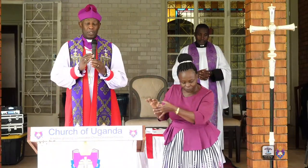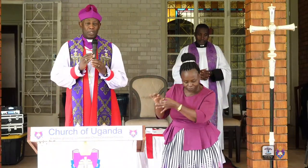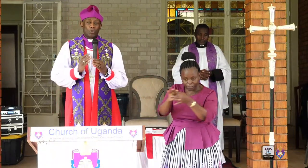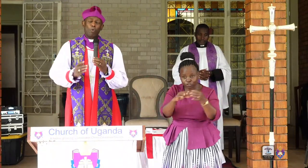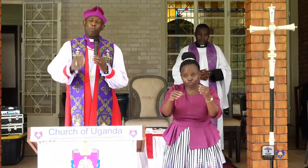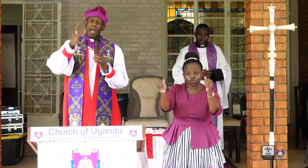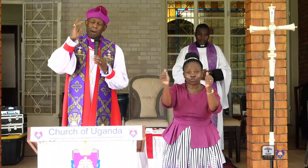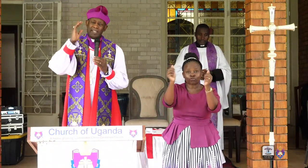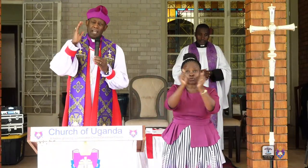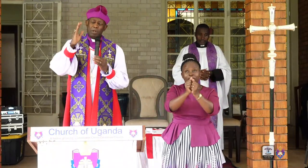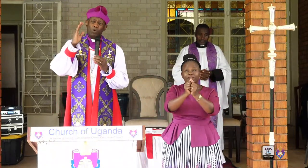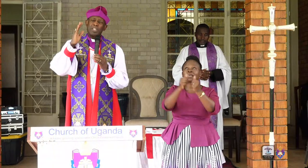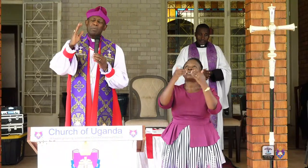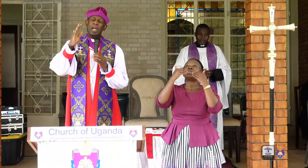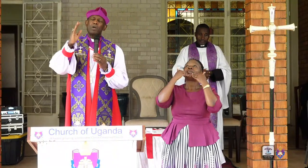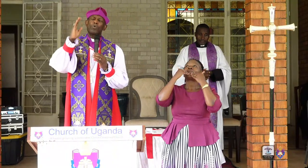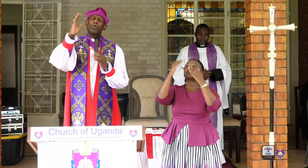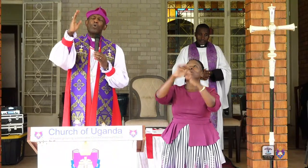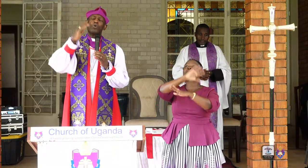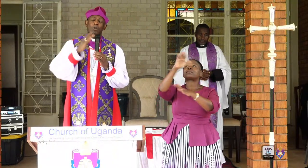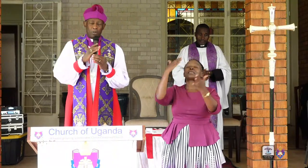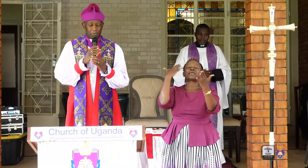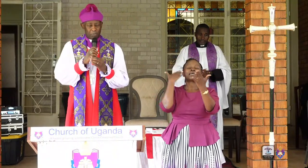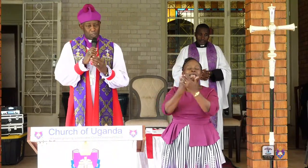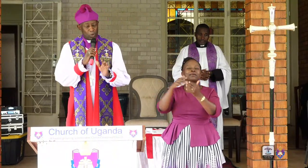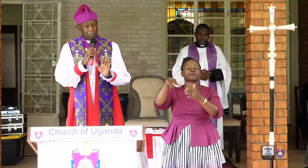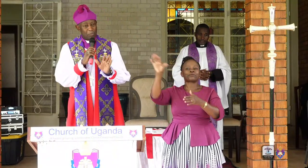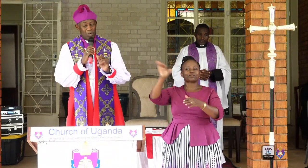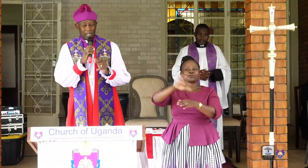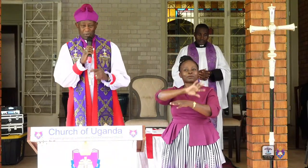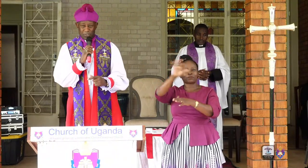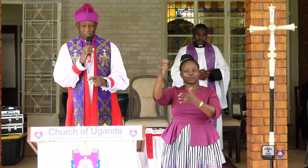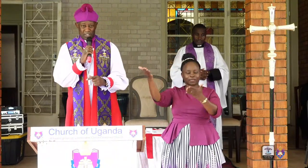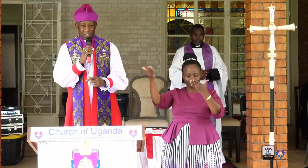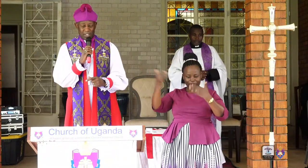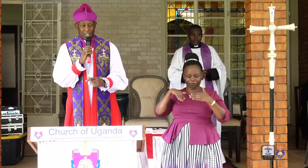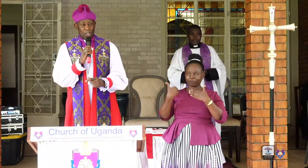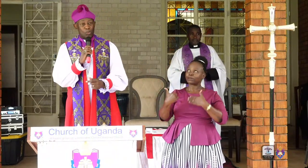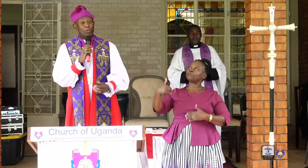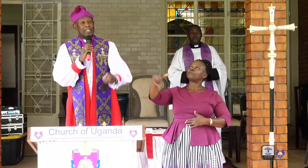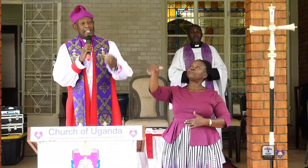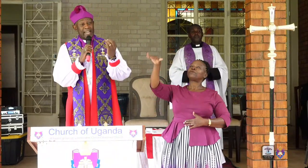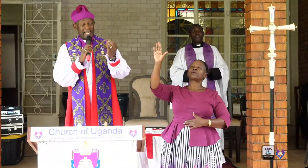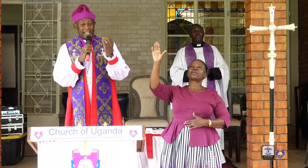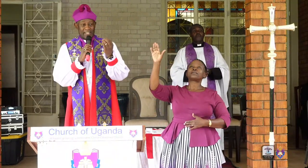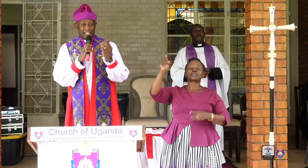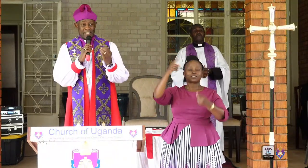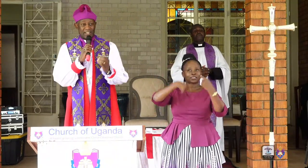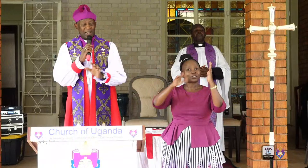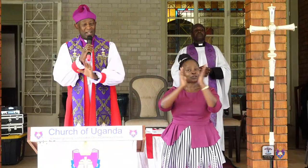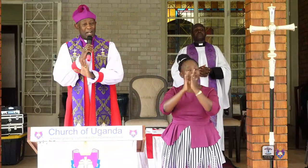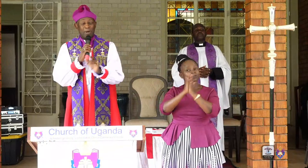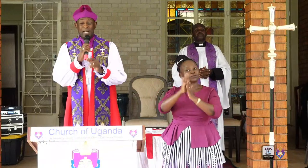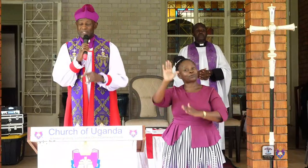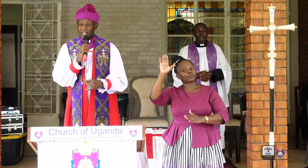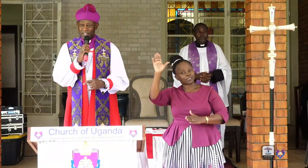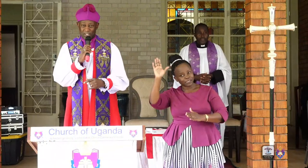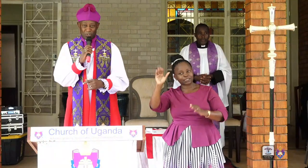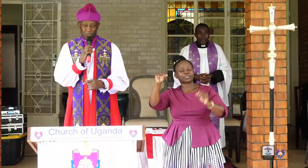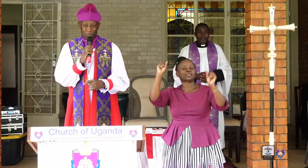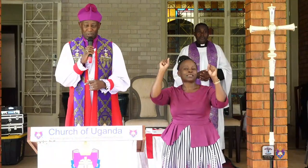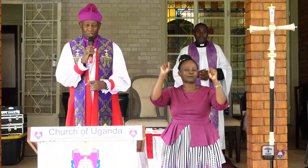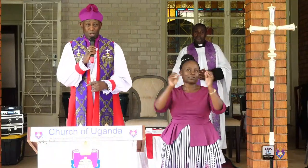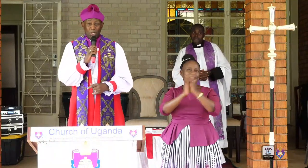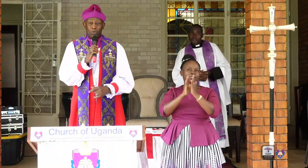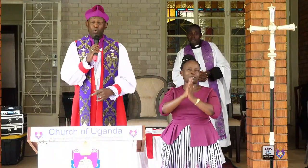tumwebaza ebirungi by'ebikulu bye tuweebwa mu ngalo ze tumutendereze nga bwasaanira